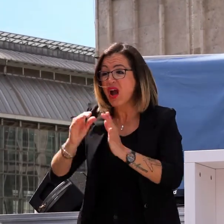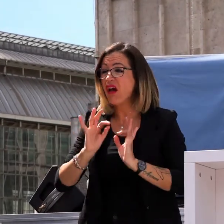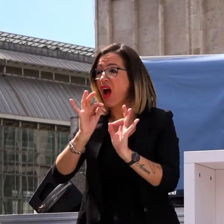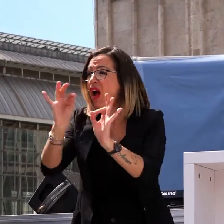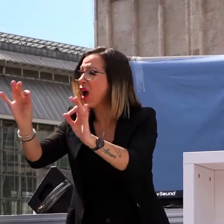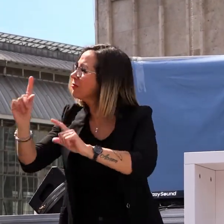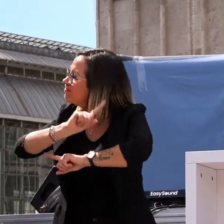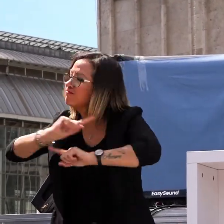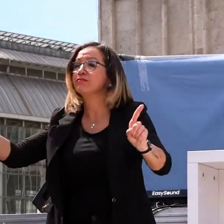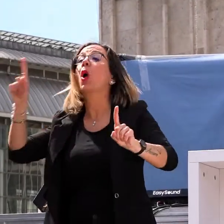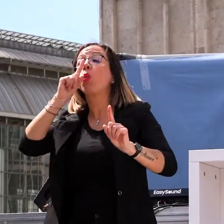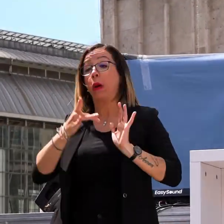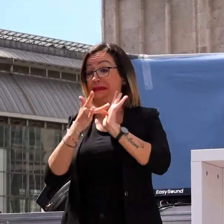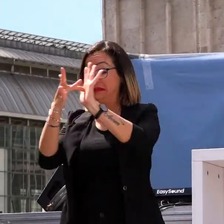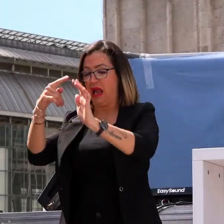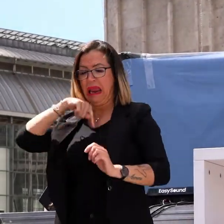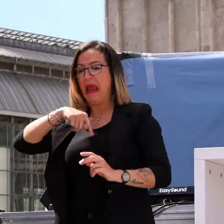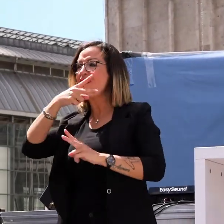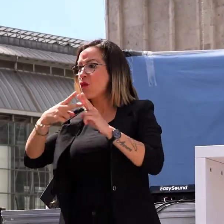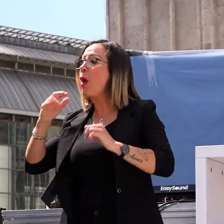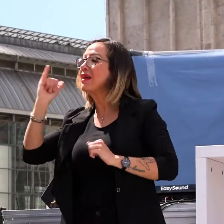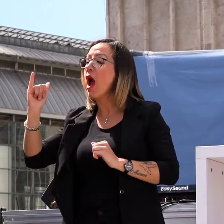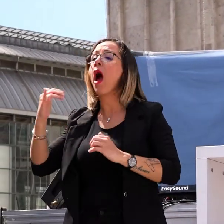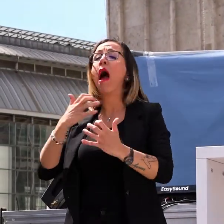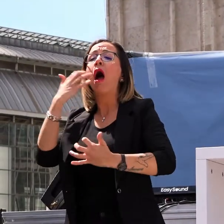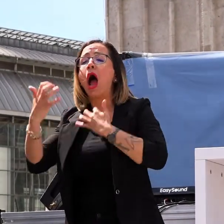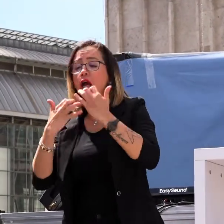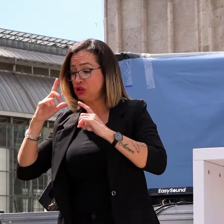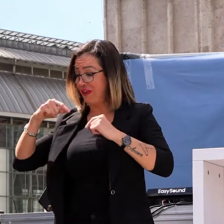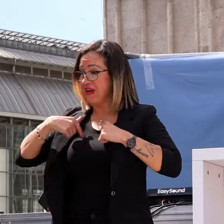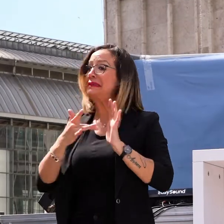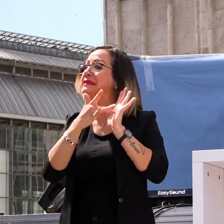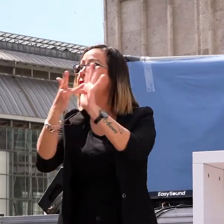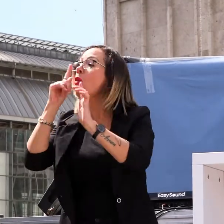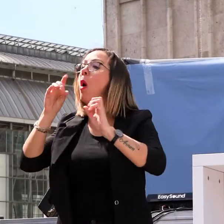Narben, klärt sie über die Vergangenheit, über ihre eigene Geschichte auf.